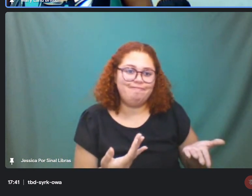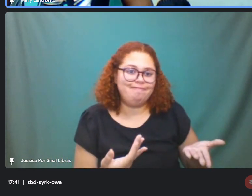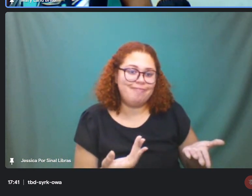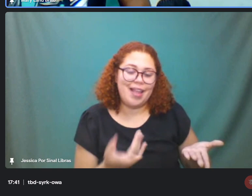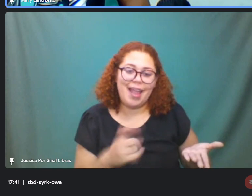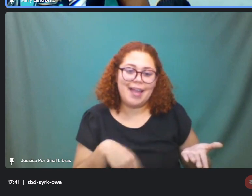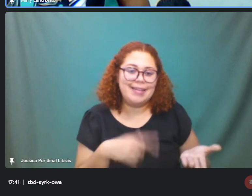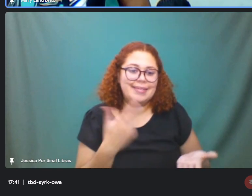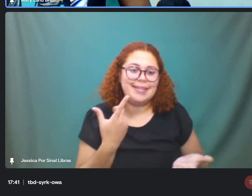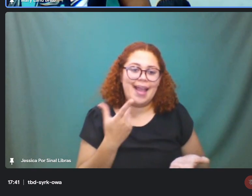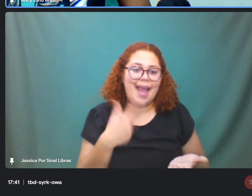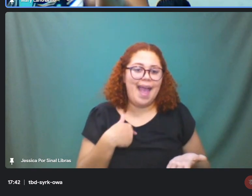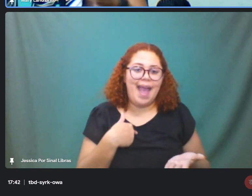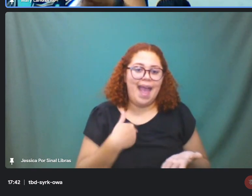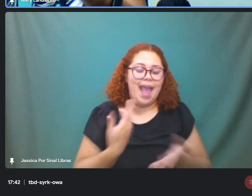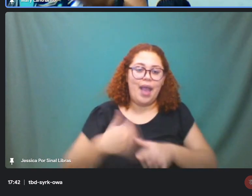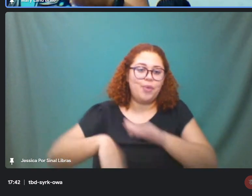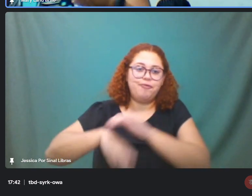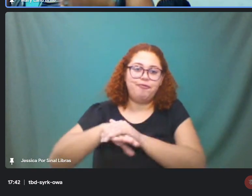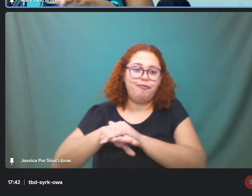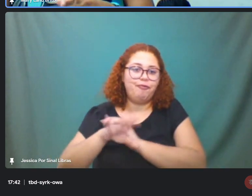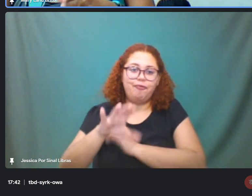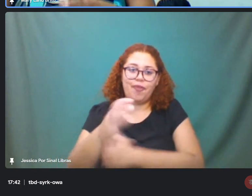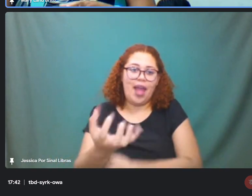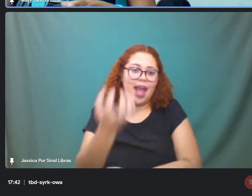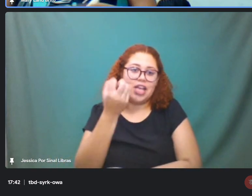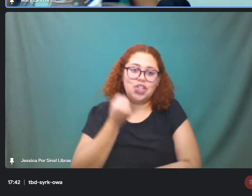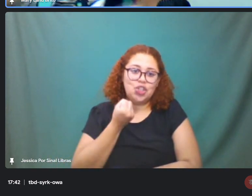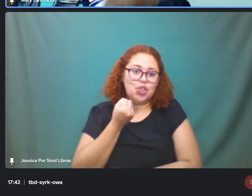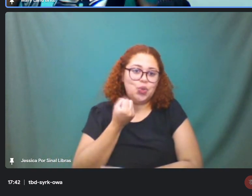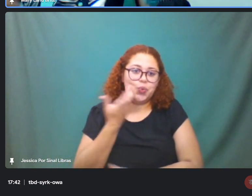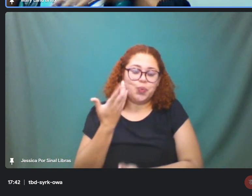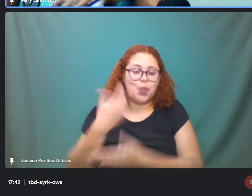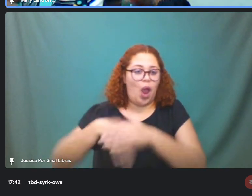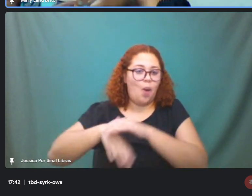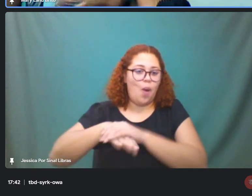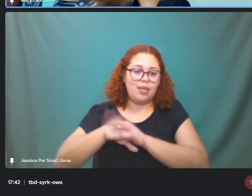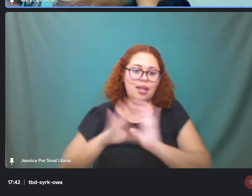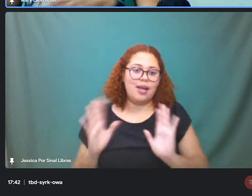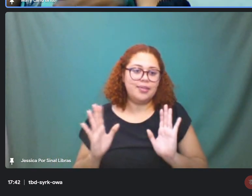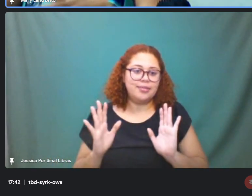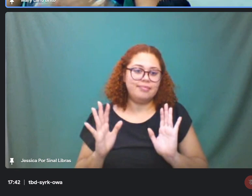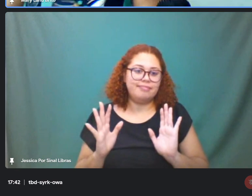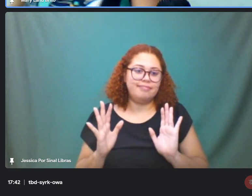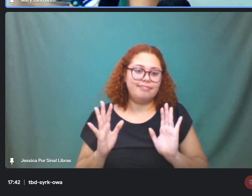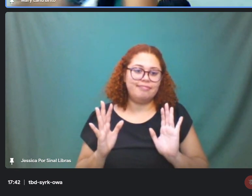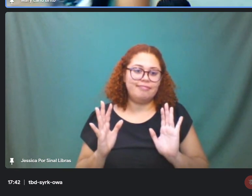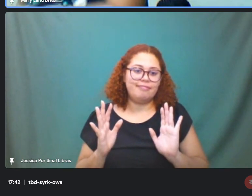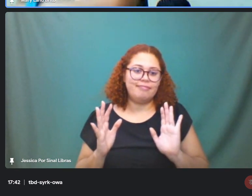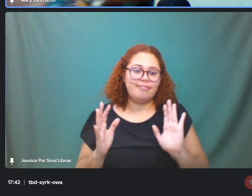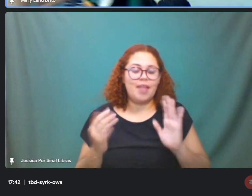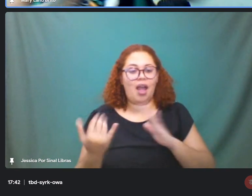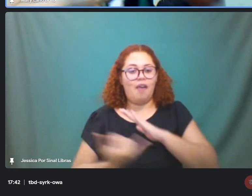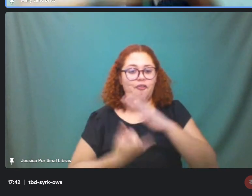CPF, é retido na fonte. Aí a fonte, a Fundação José Augusto, pega todos esses dinheiros que foram retidos e passa para o